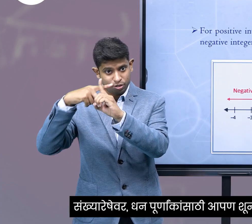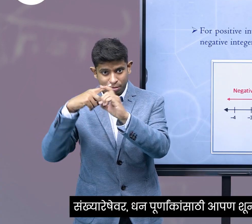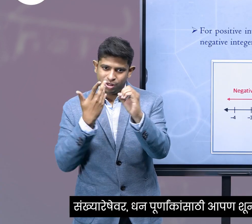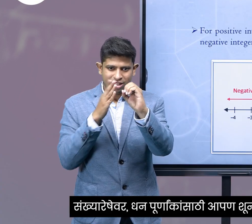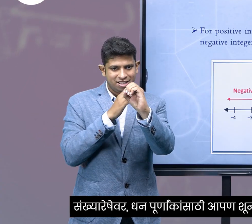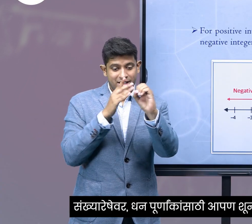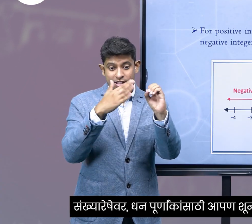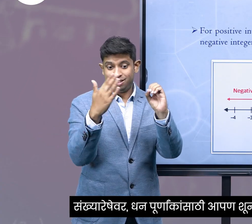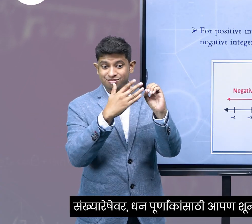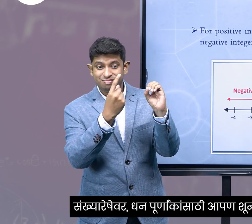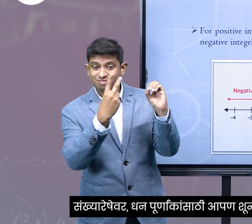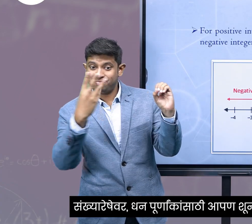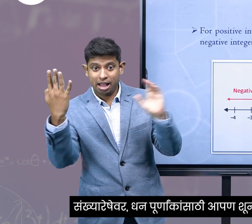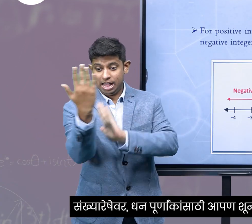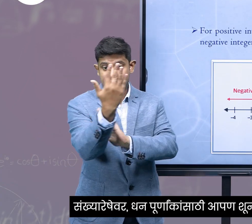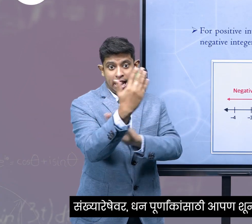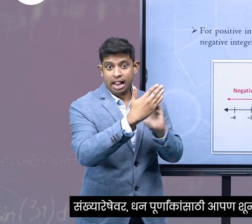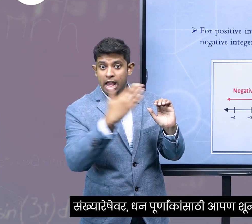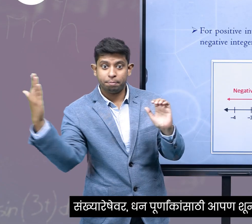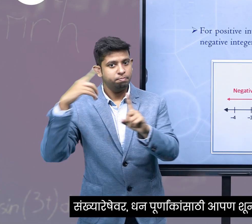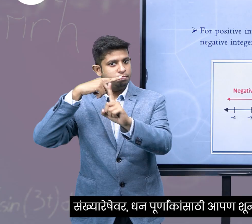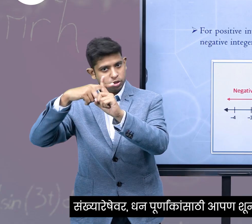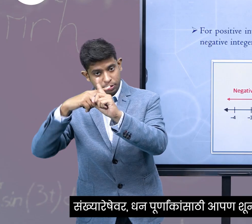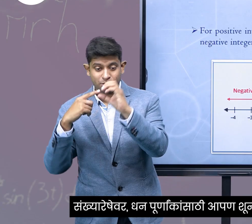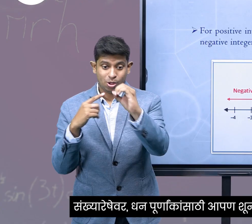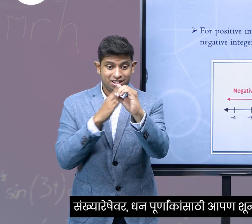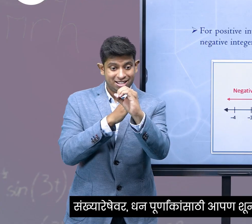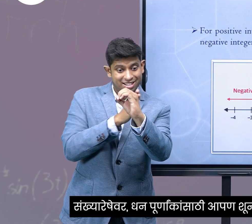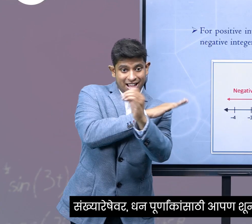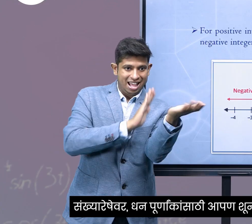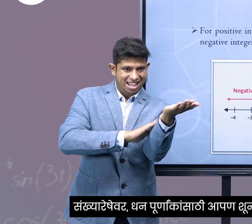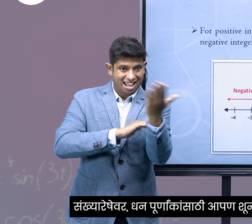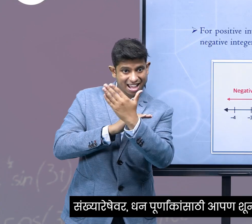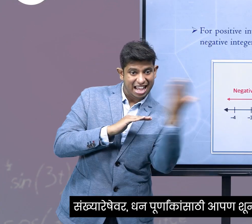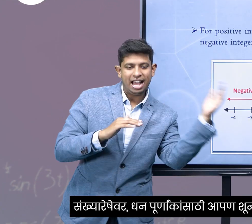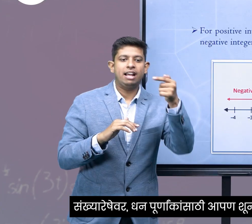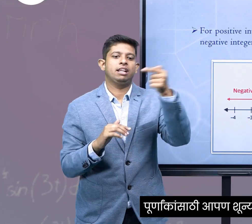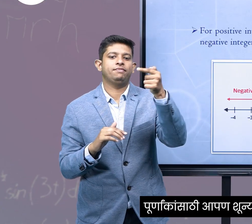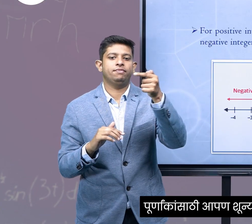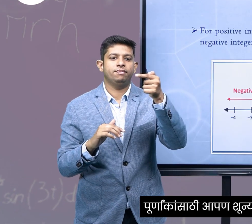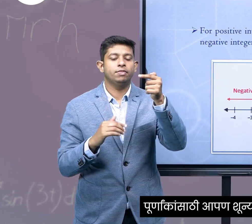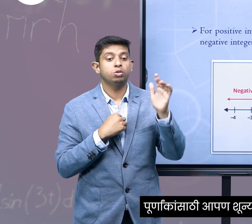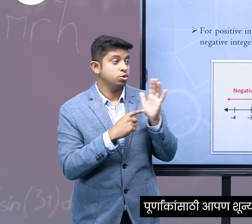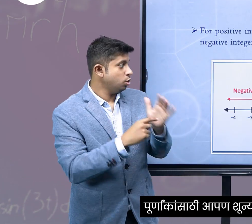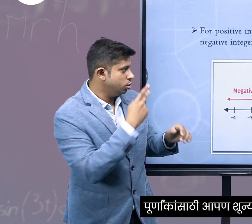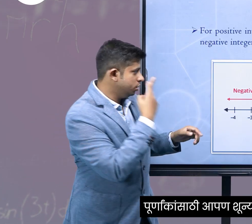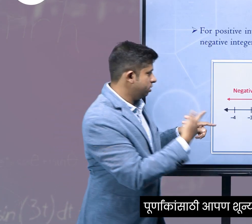संख्या रेषेवर धन पूर्णांकासाठी आपण शून्यापासून उजवीकडे जातो आणि ऋण पूर्णांकासाठी आपण